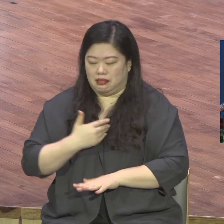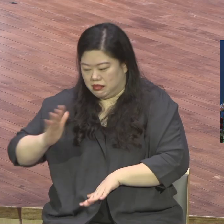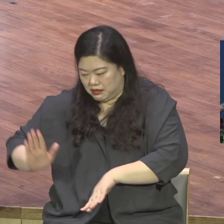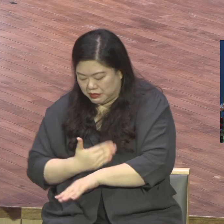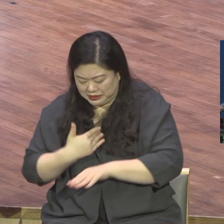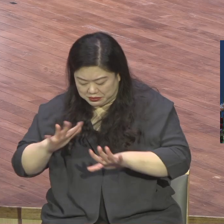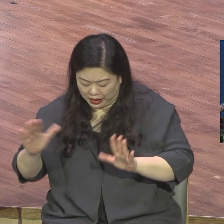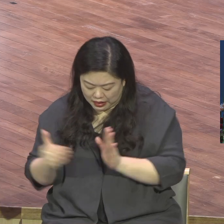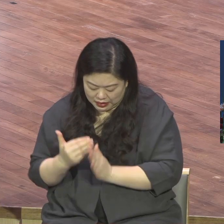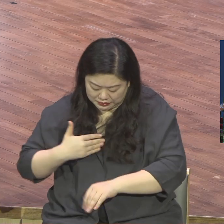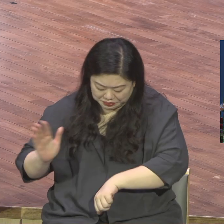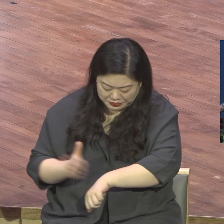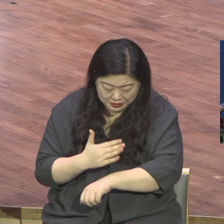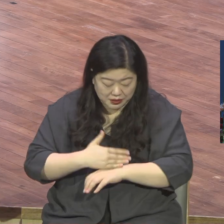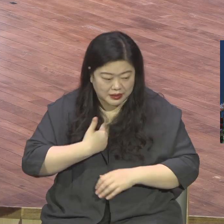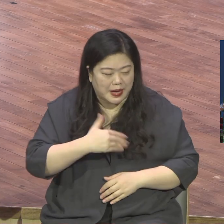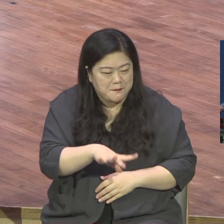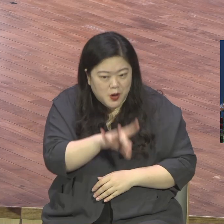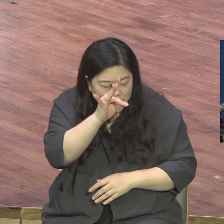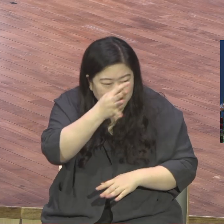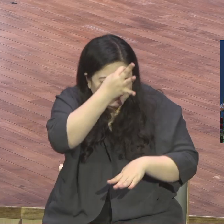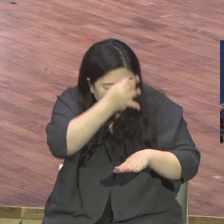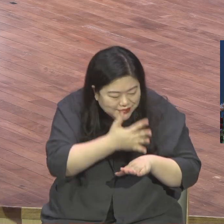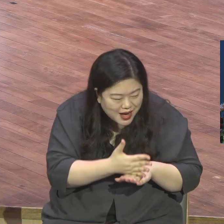중요하게 강조했어요. 먼저.